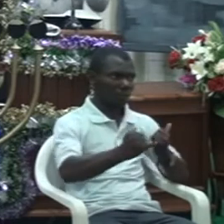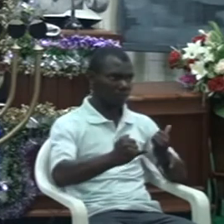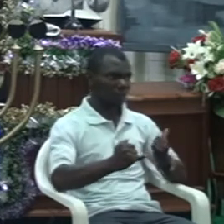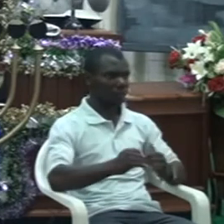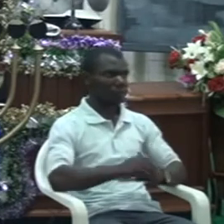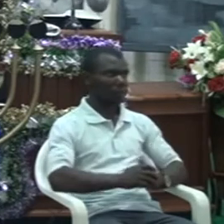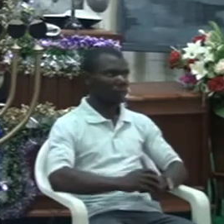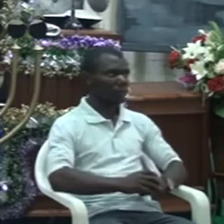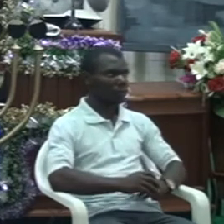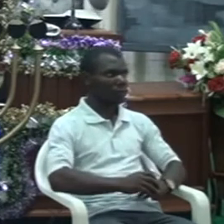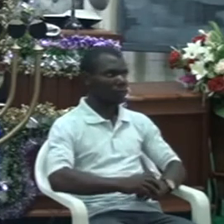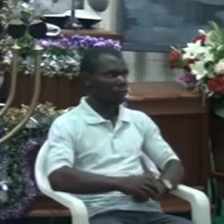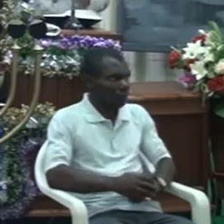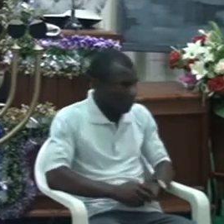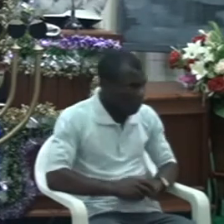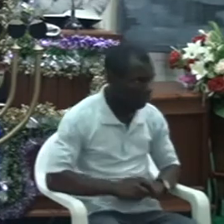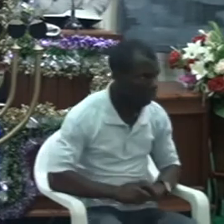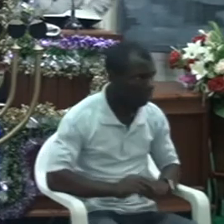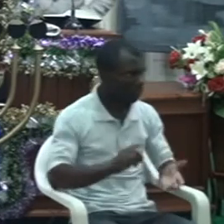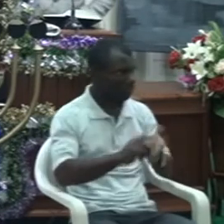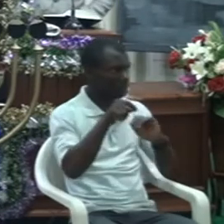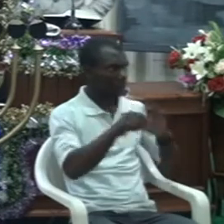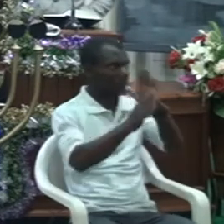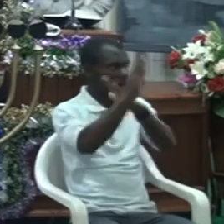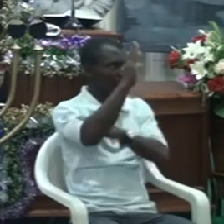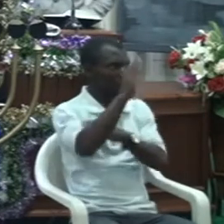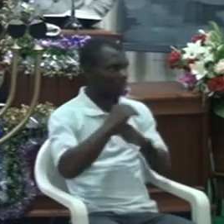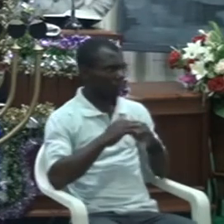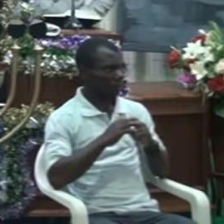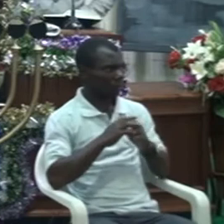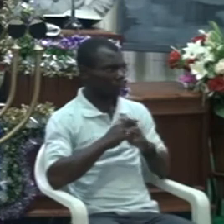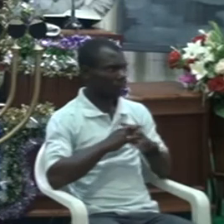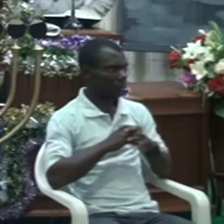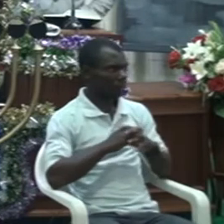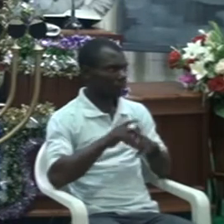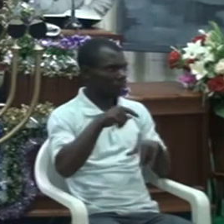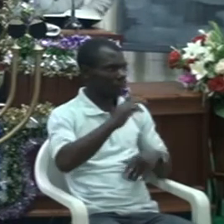et il va l'amener jusqu'à la perfection. Cela veut dire que Dieu,